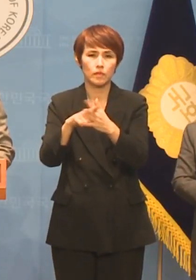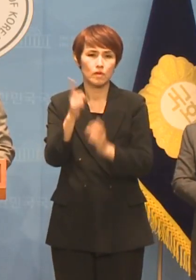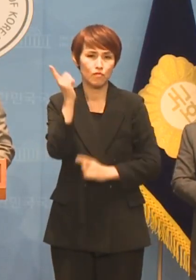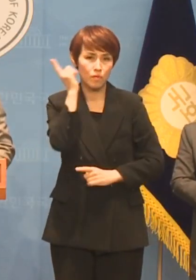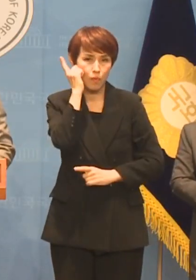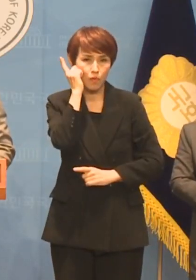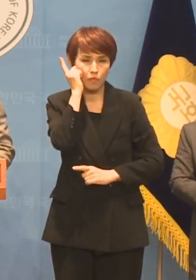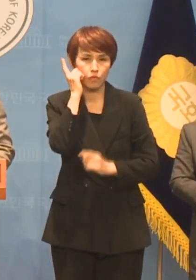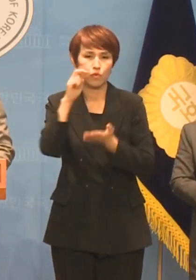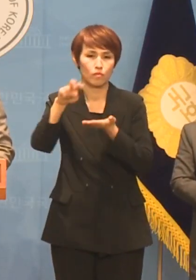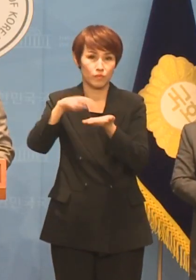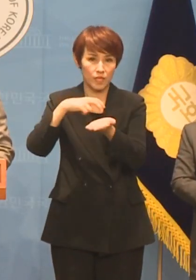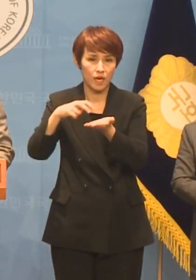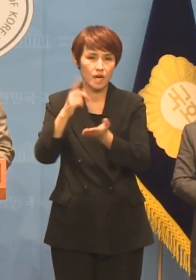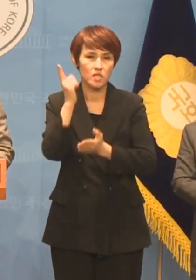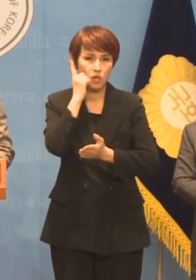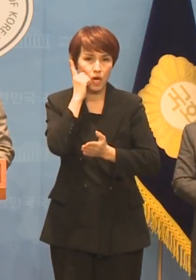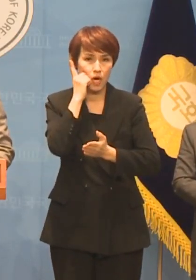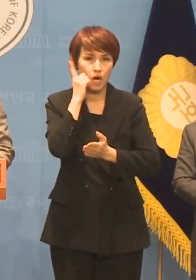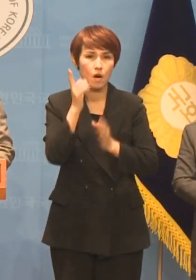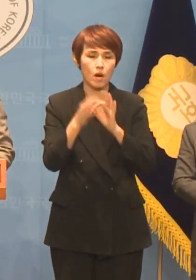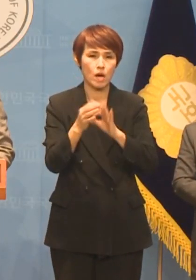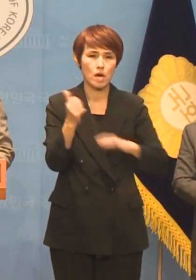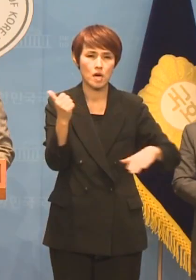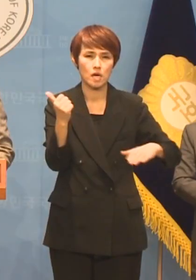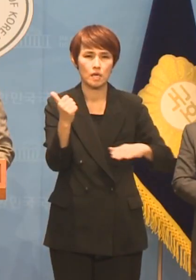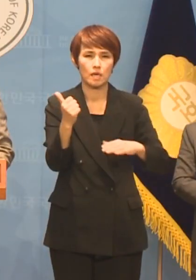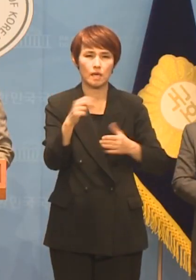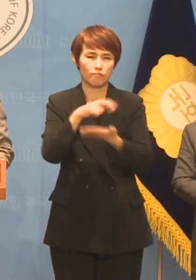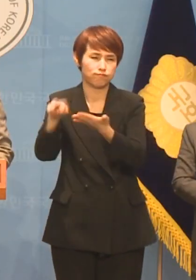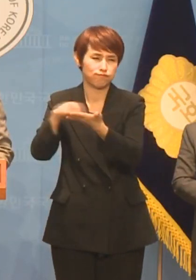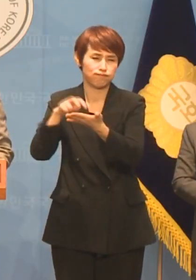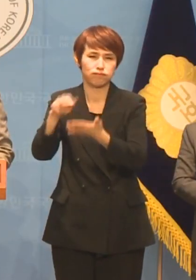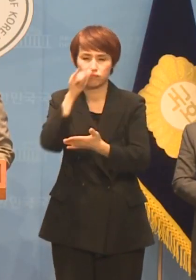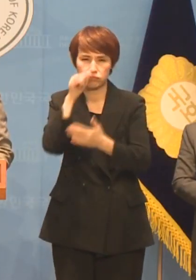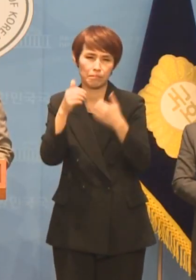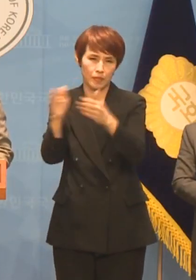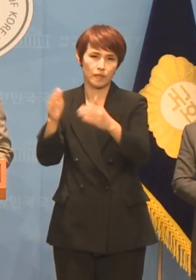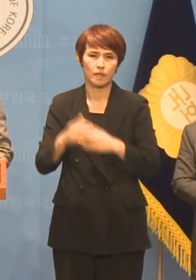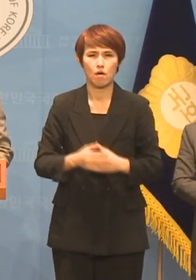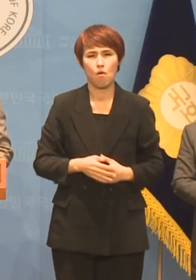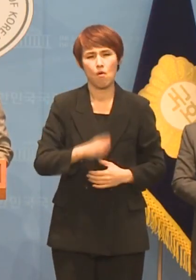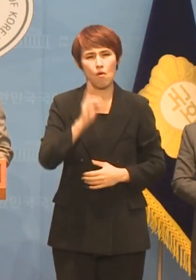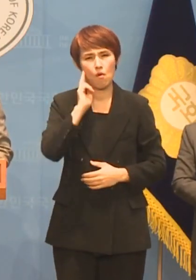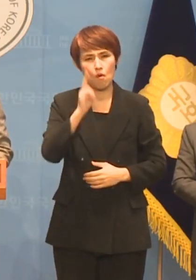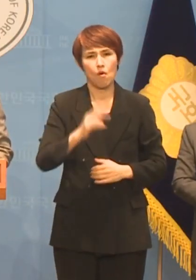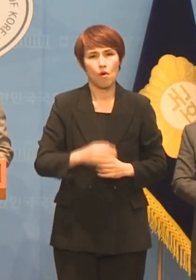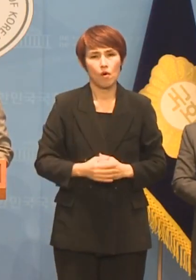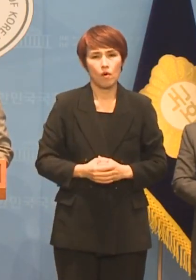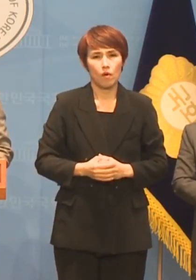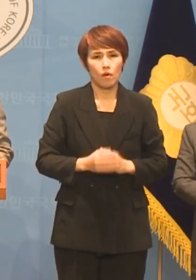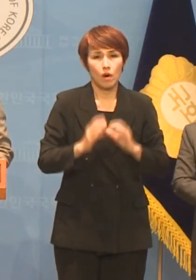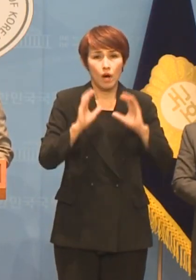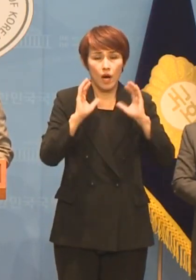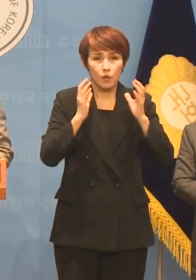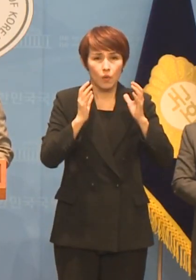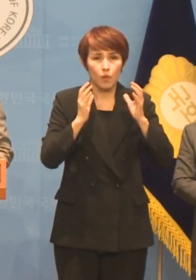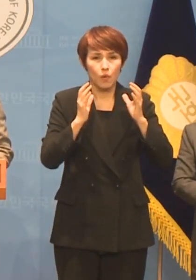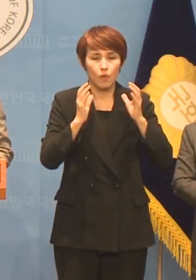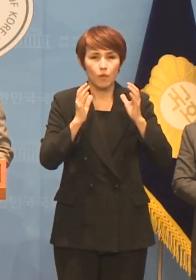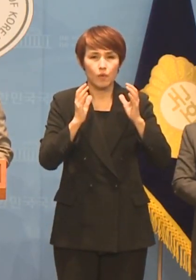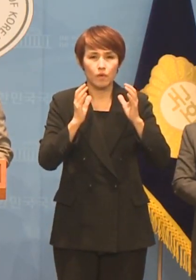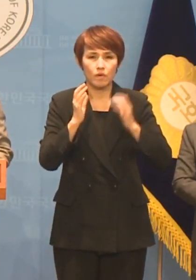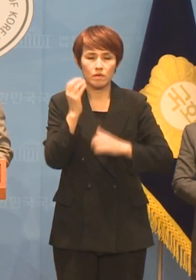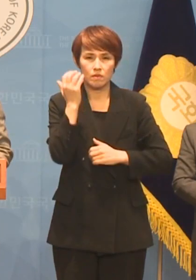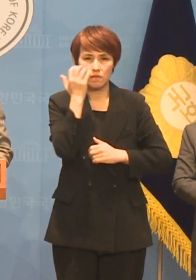휴대폰 문자 및 전화 테러가 자행되고 있습니다. 정말 이 부분 심각한데요. 아동